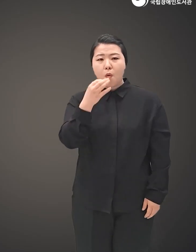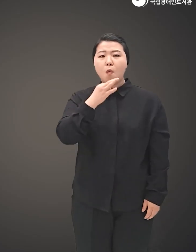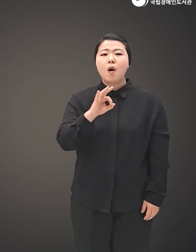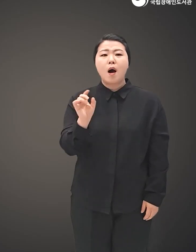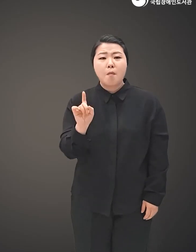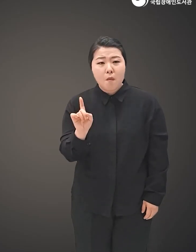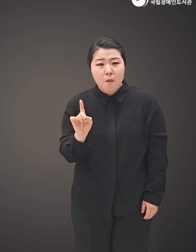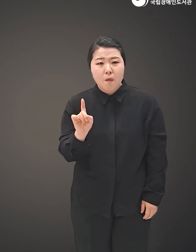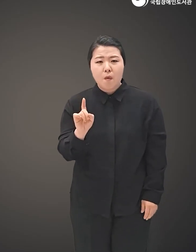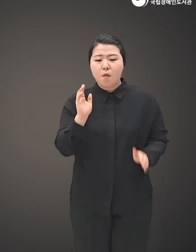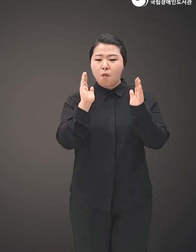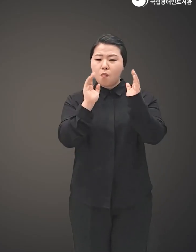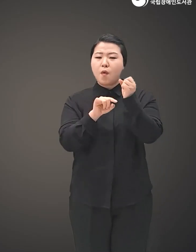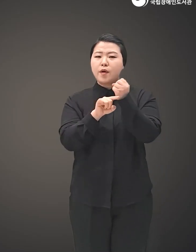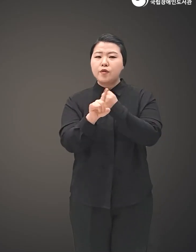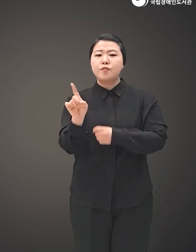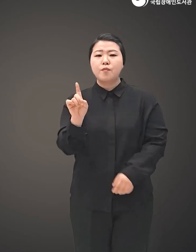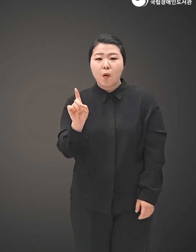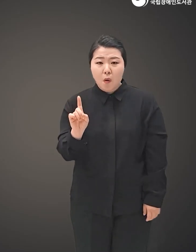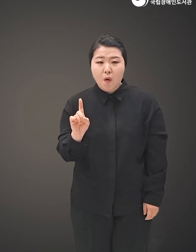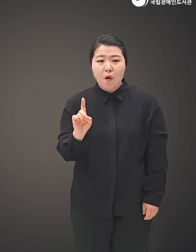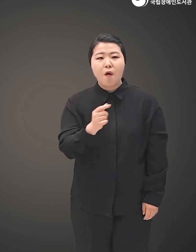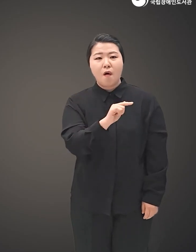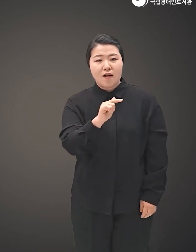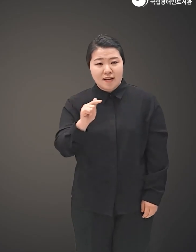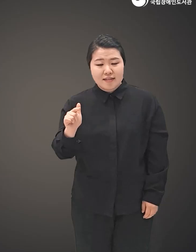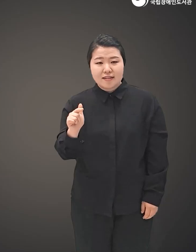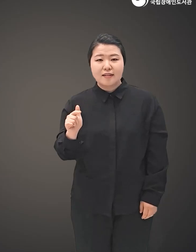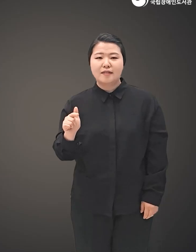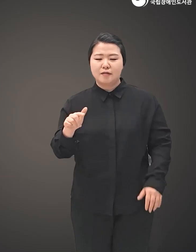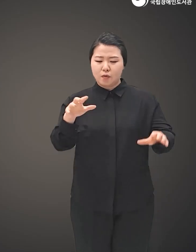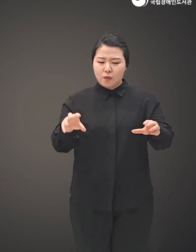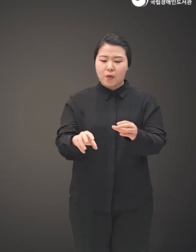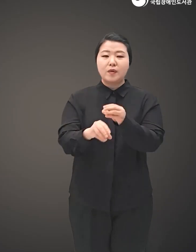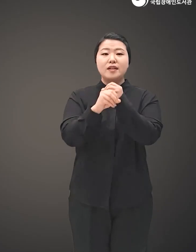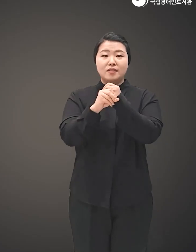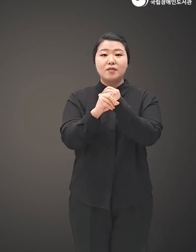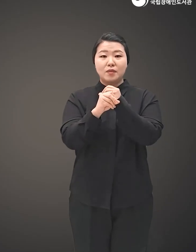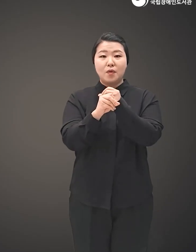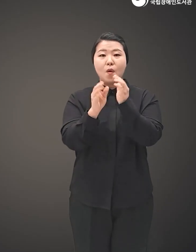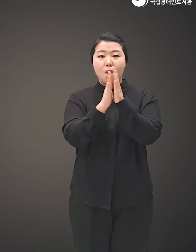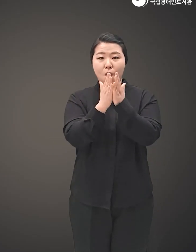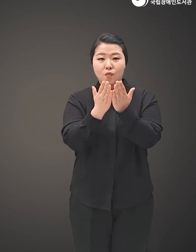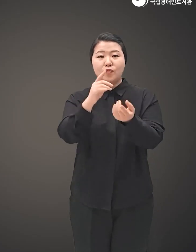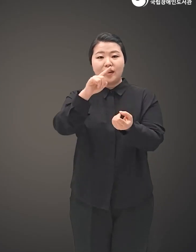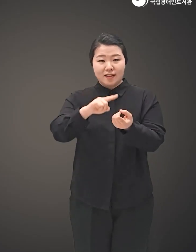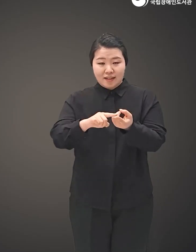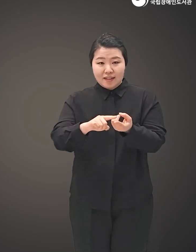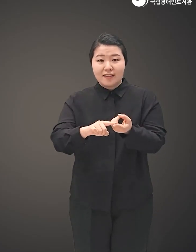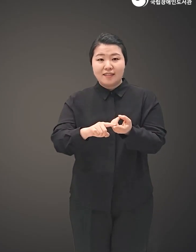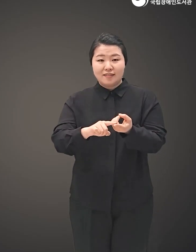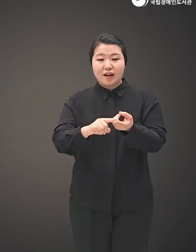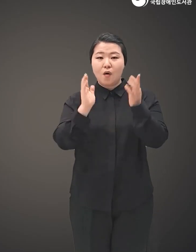효과적이고 또 공부를 우리가 왜 해야 하는지 이런 것들에 대한 총체적인